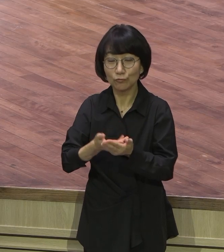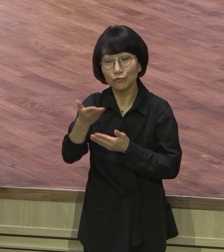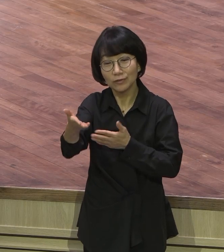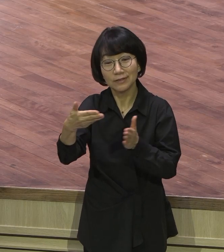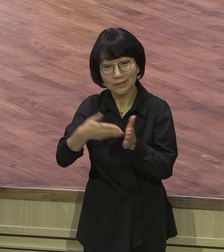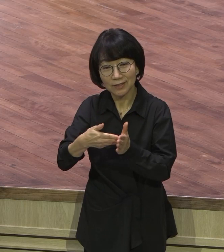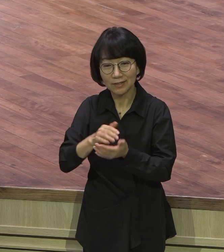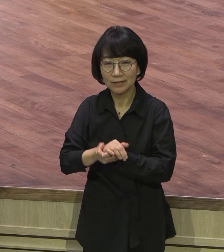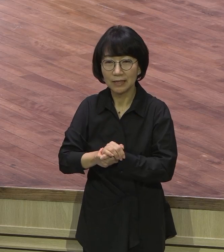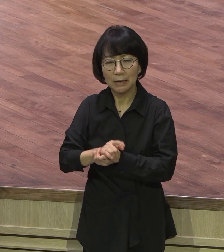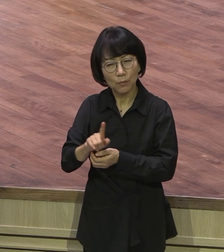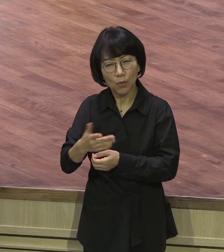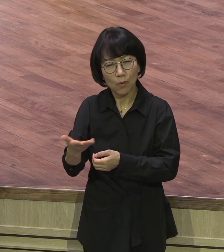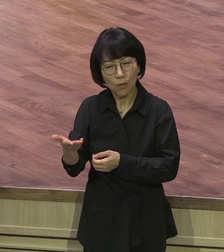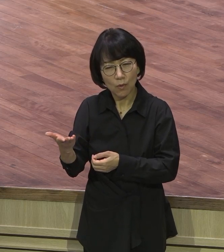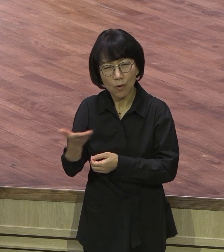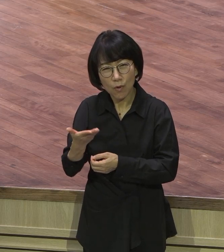아픔을 경험했어